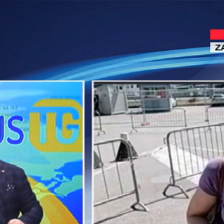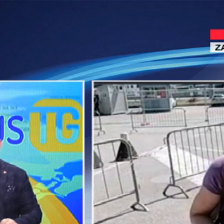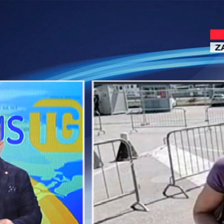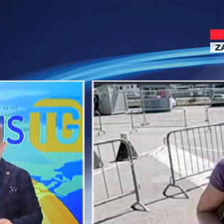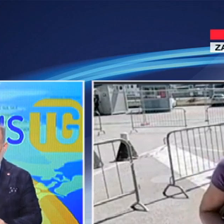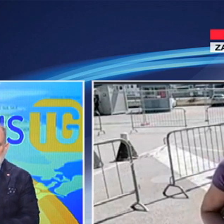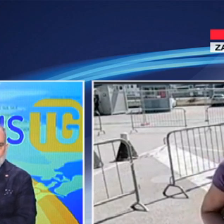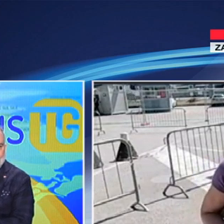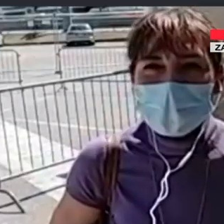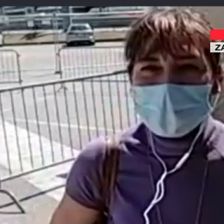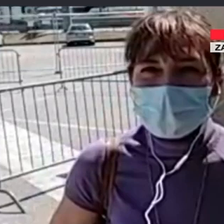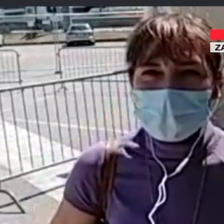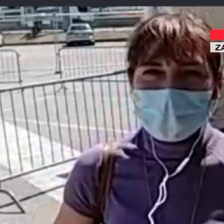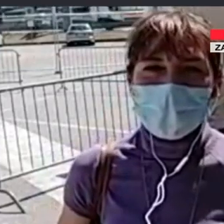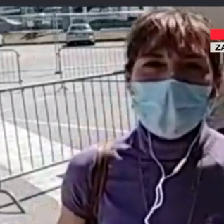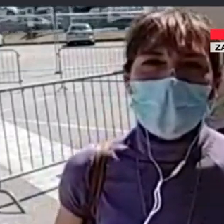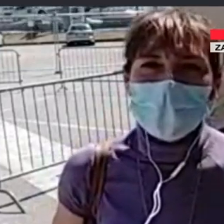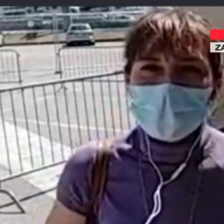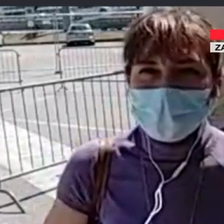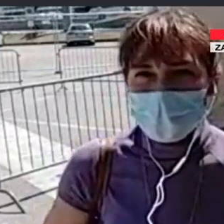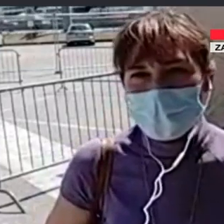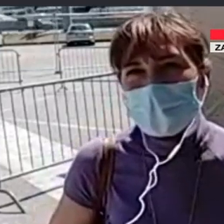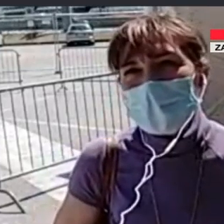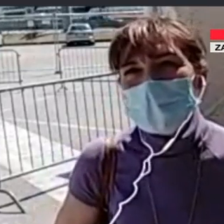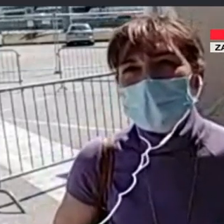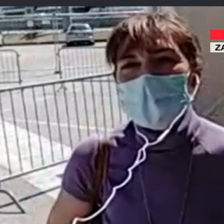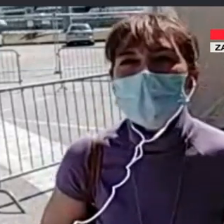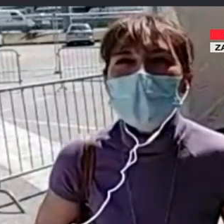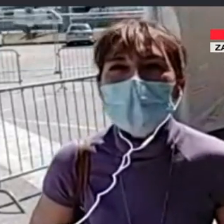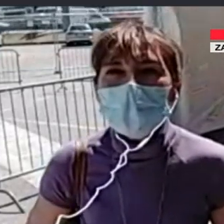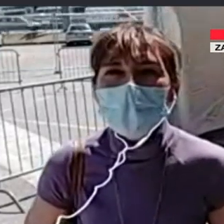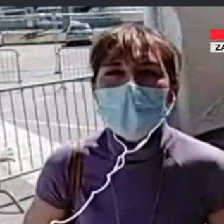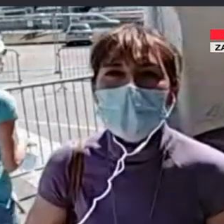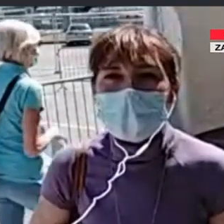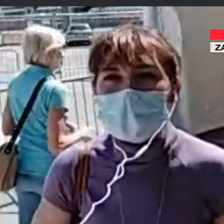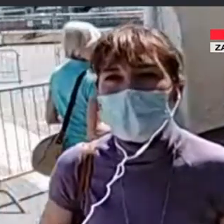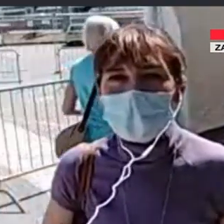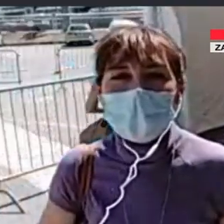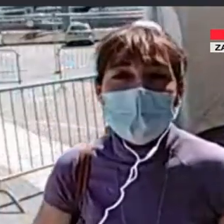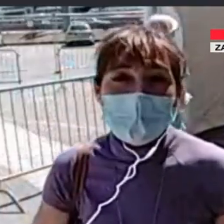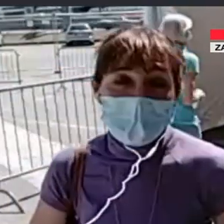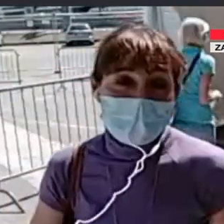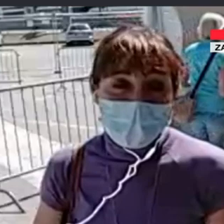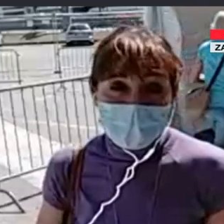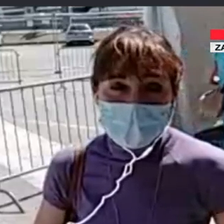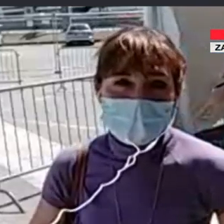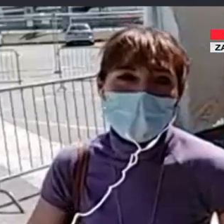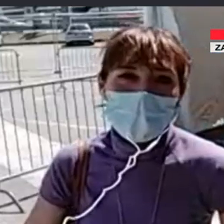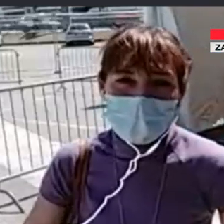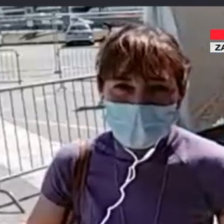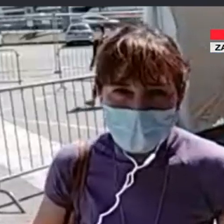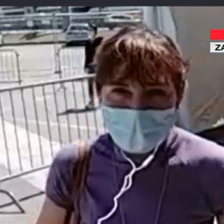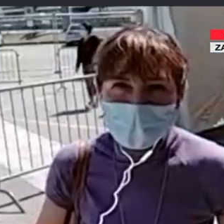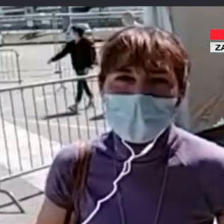Ferdinando e telespettatori di Rete Veneta. Siamo qui al centro vaccinale della Fiera di Vicenza dove sabato c'è stata